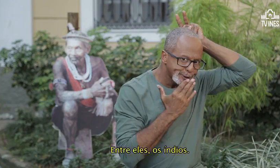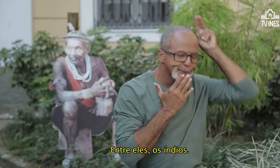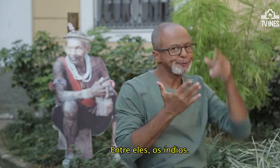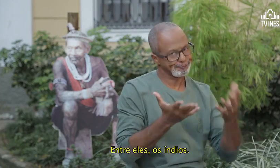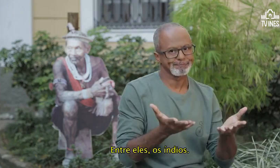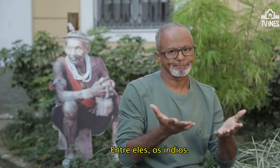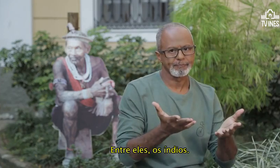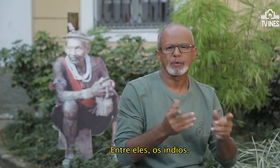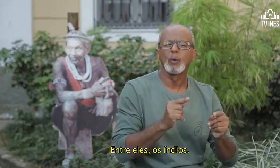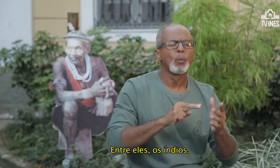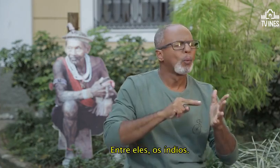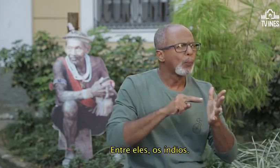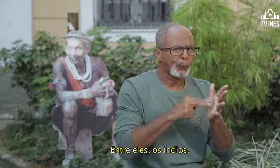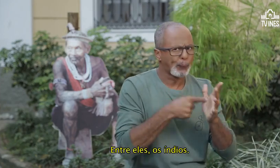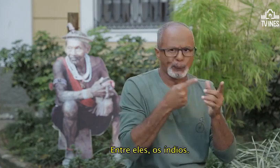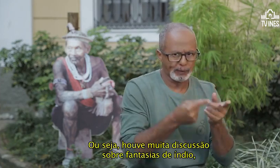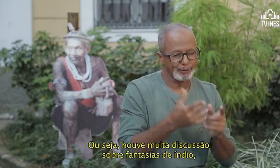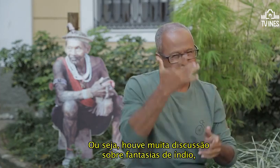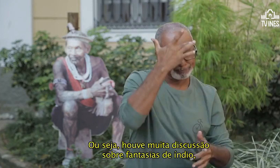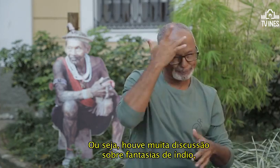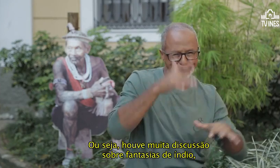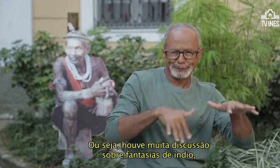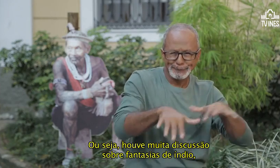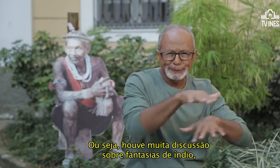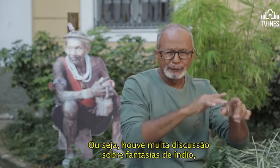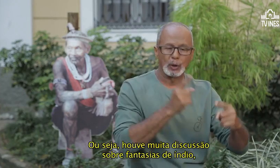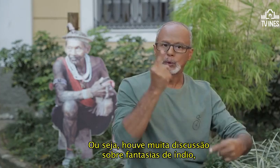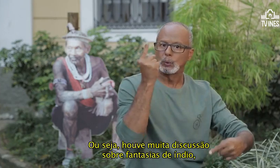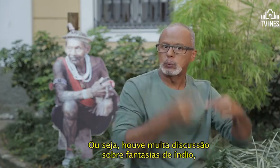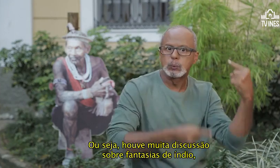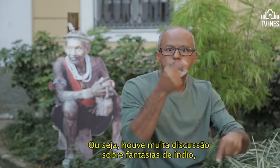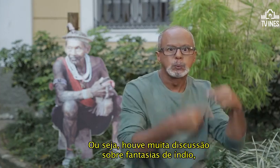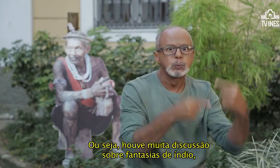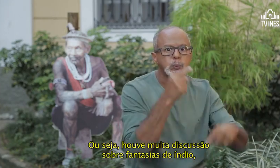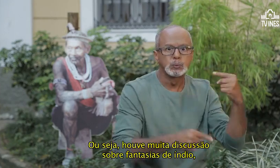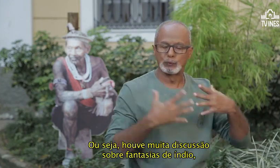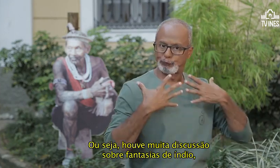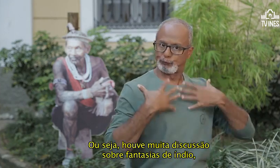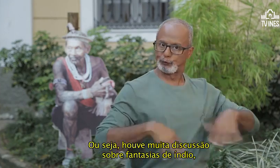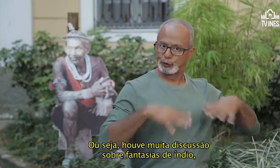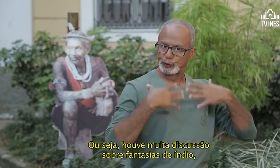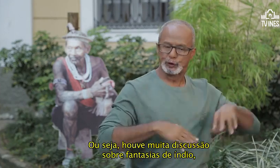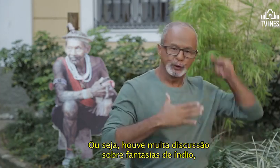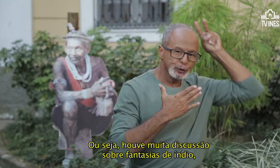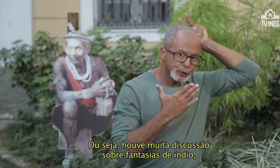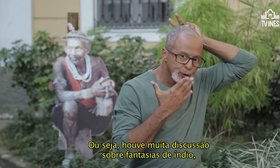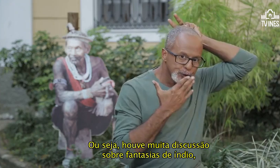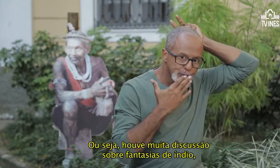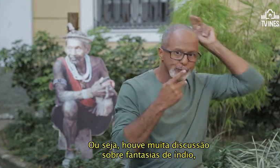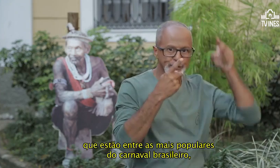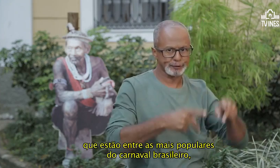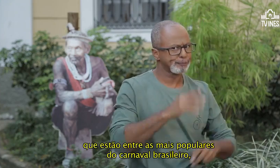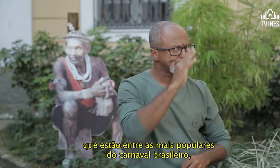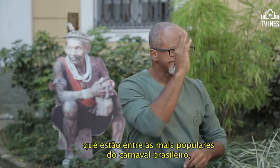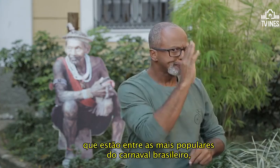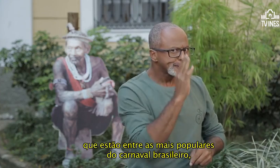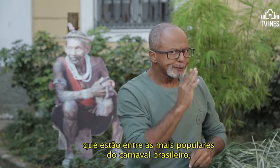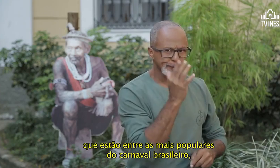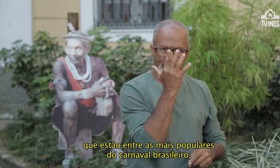Entre eles, os índios. Ou seja, houve muita discussão sobre fantasias de índio que estão entre